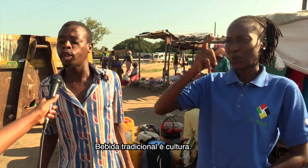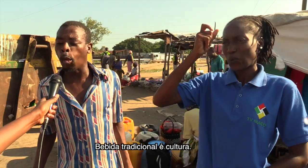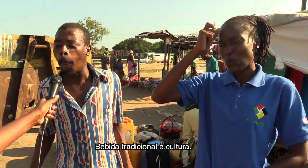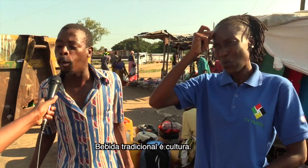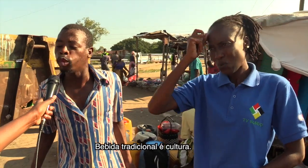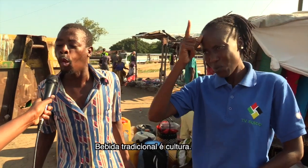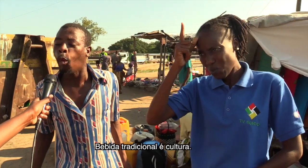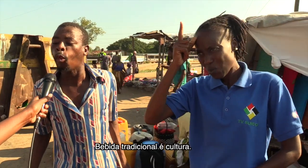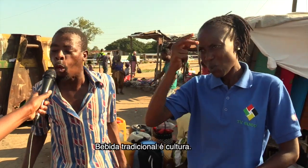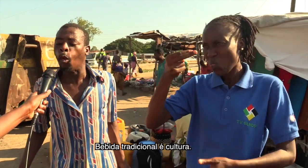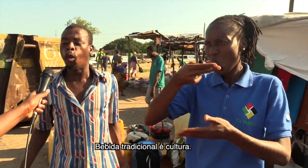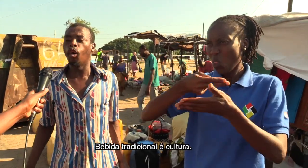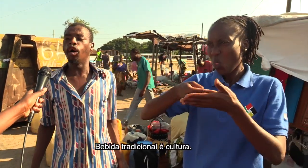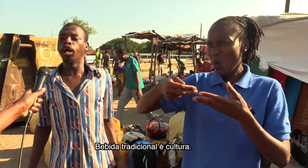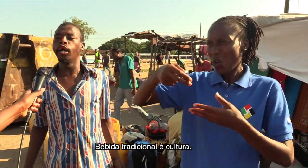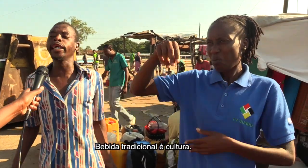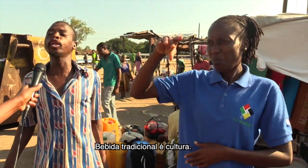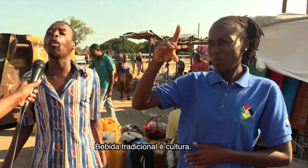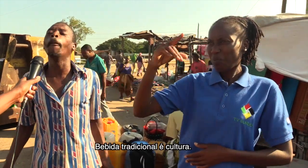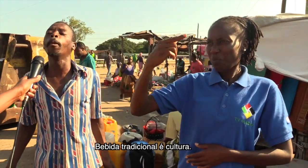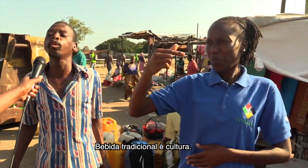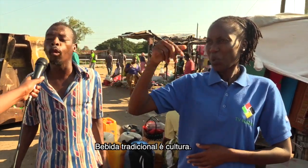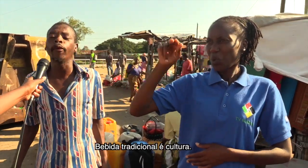Vida tradicional é cultura.